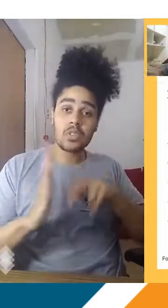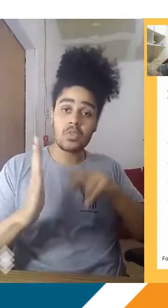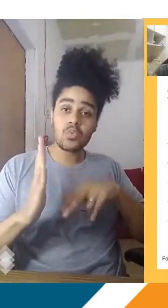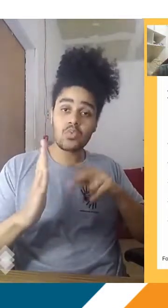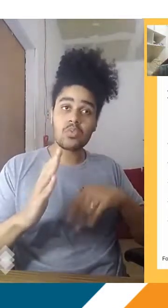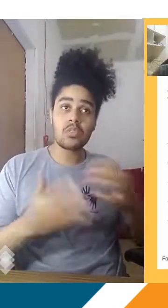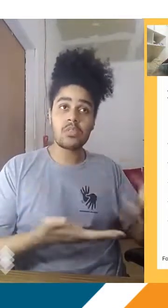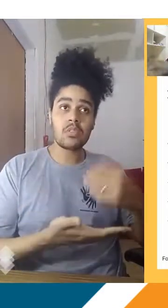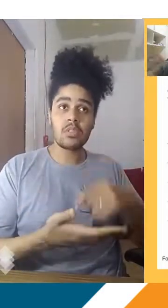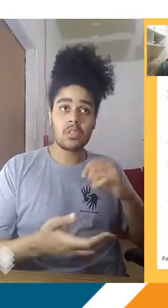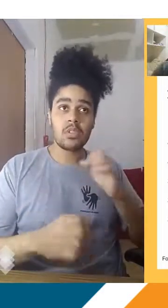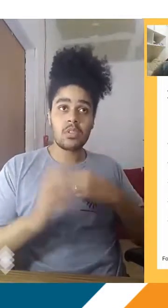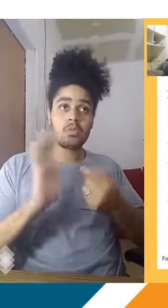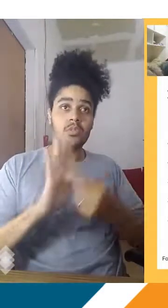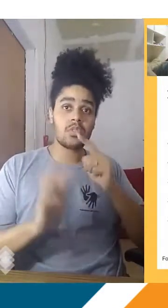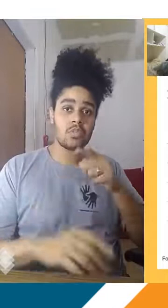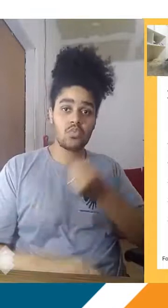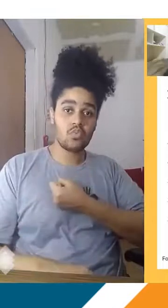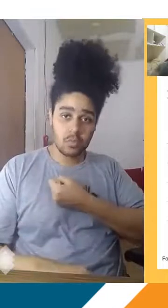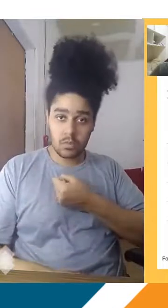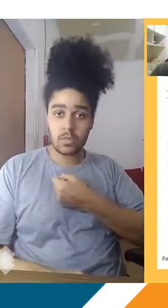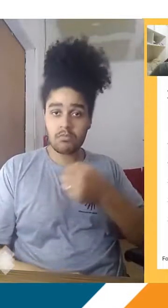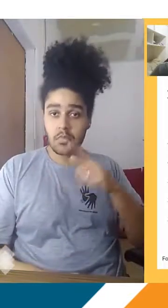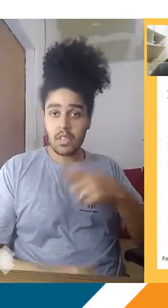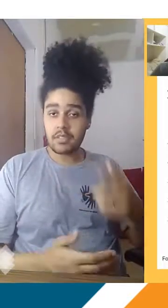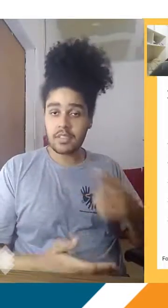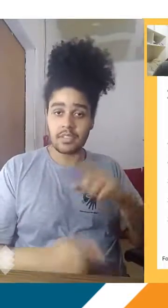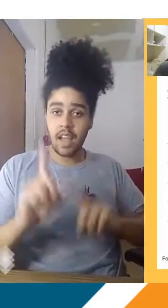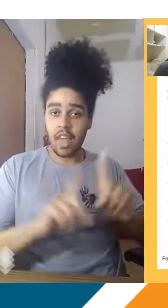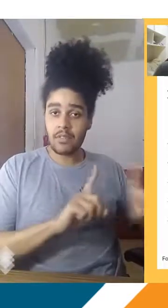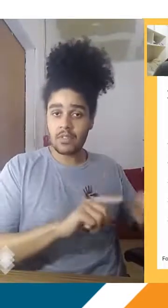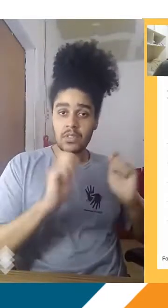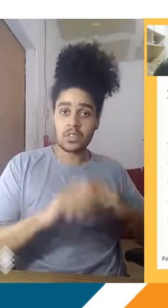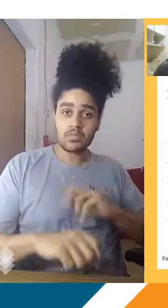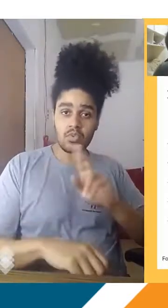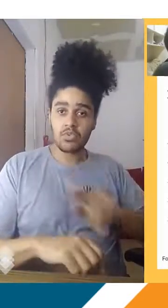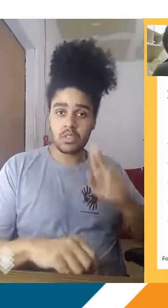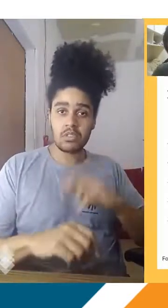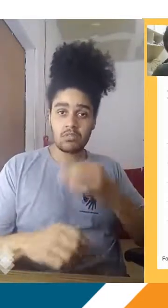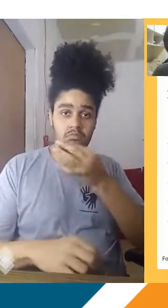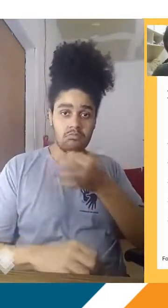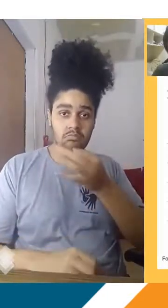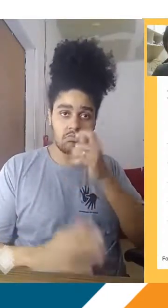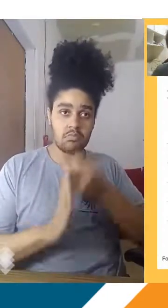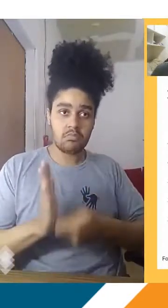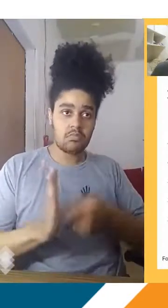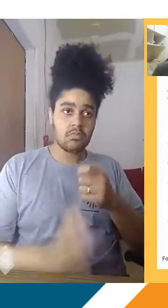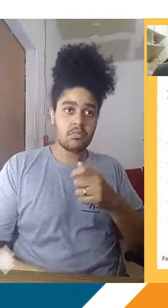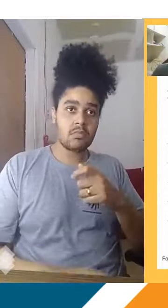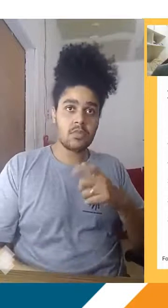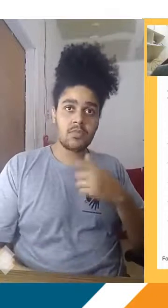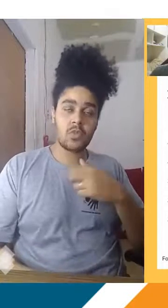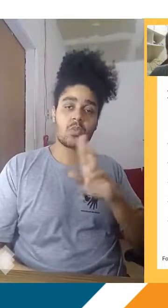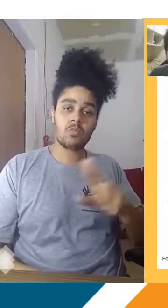gráfico, apresentando um resultado, ou apresentando um número, que vem desses gráficos e que serve para o argumento do texto. Isso